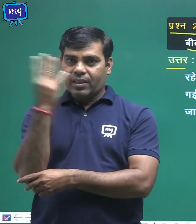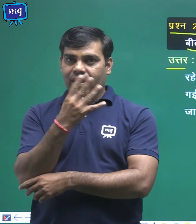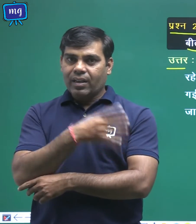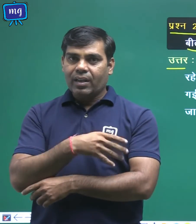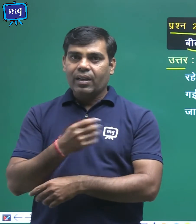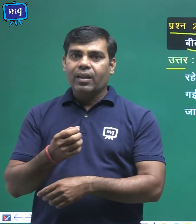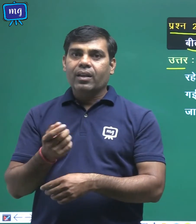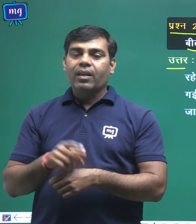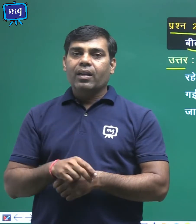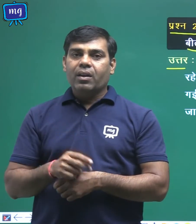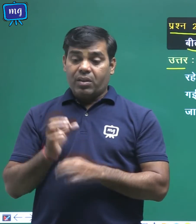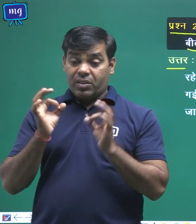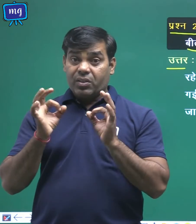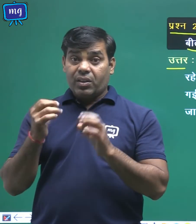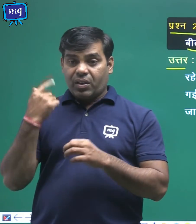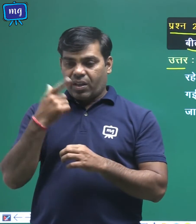अच्छे